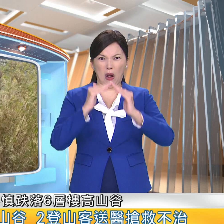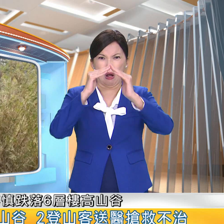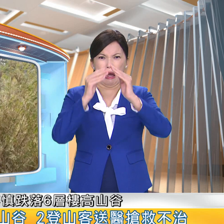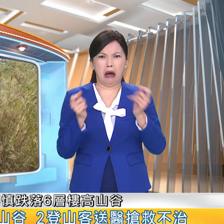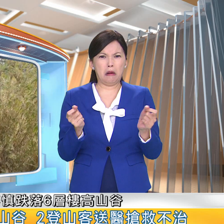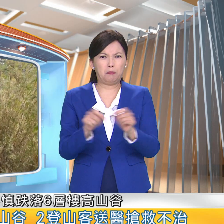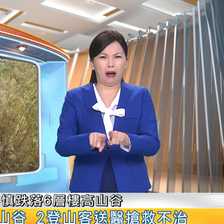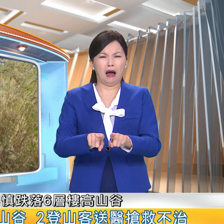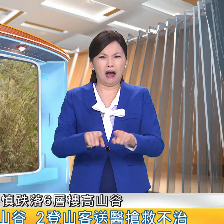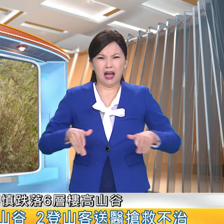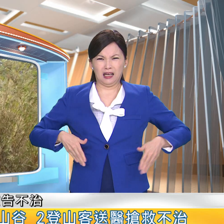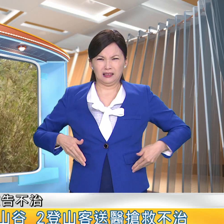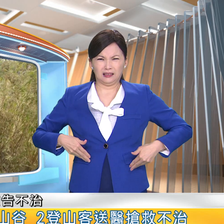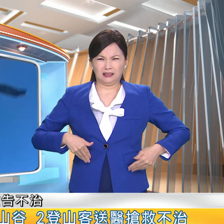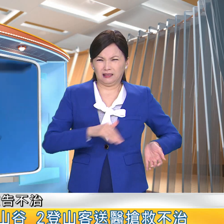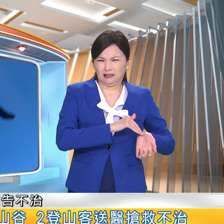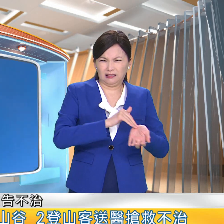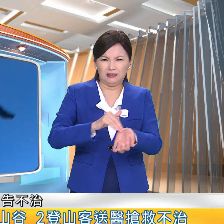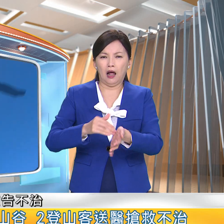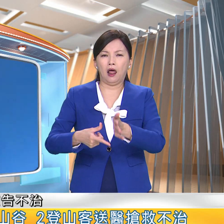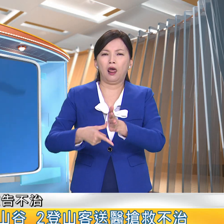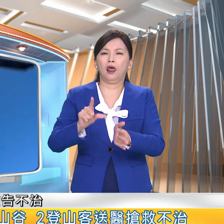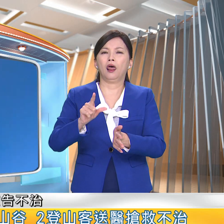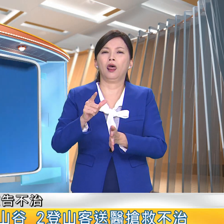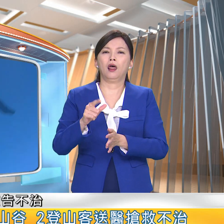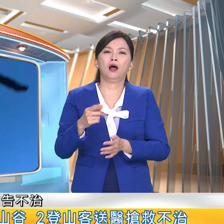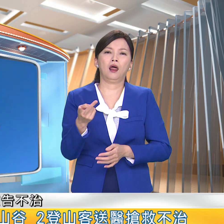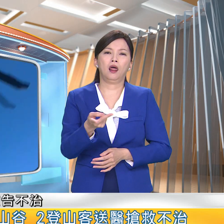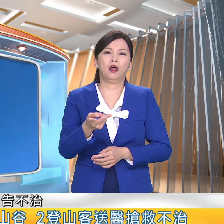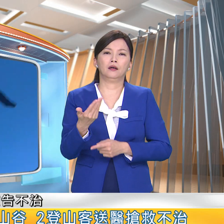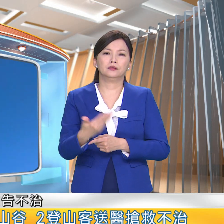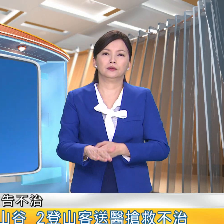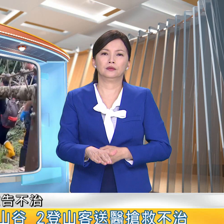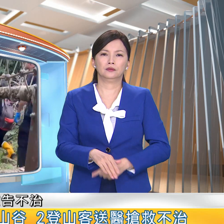谷，紧急送医，都宣告不治。